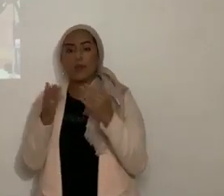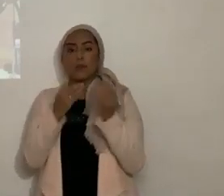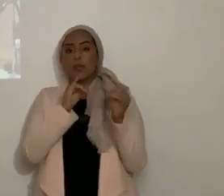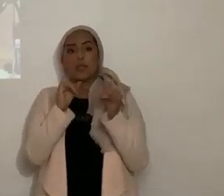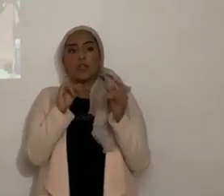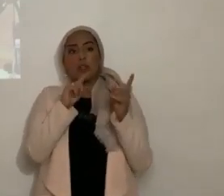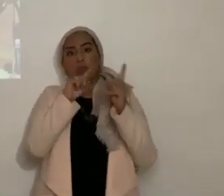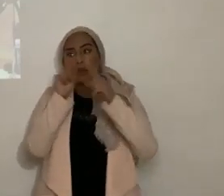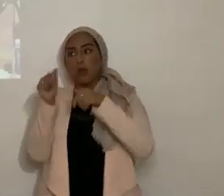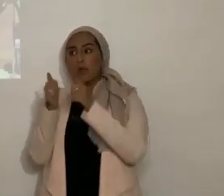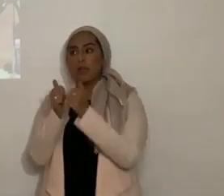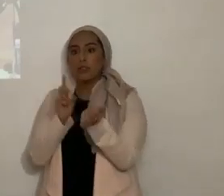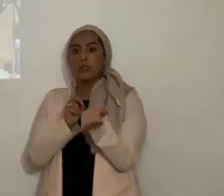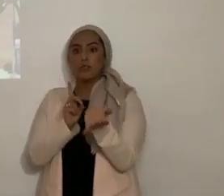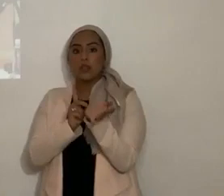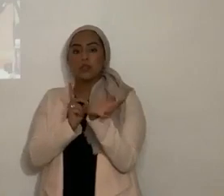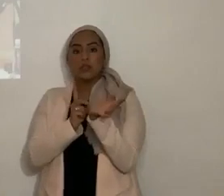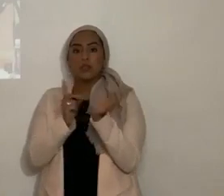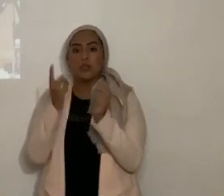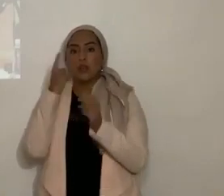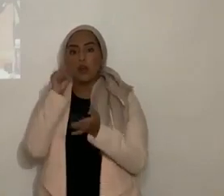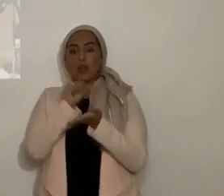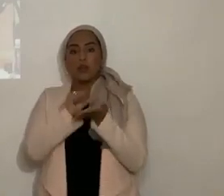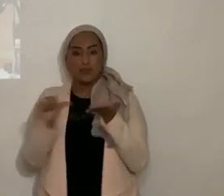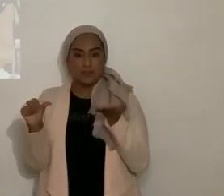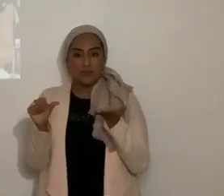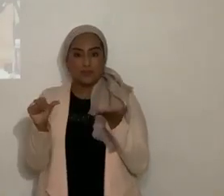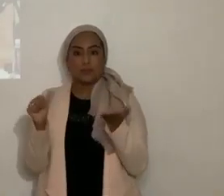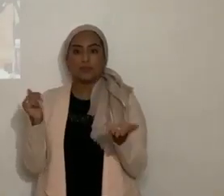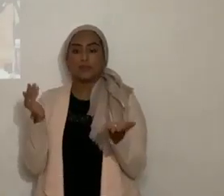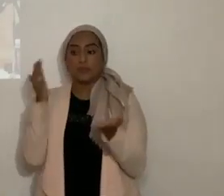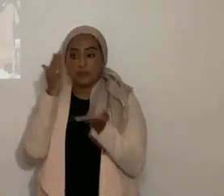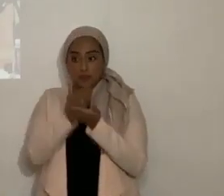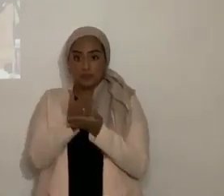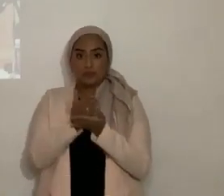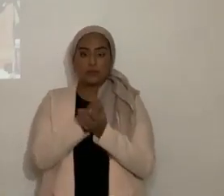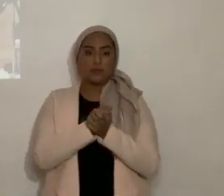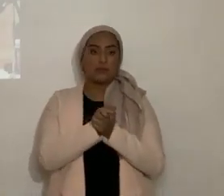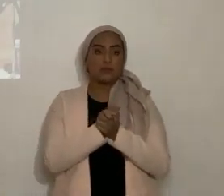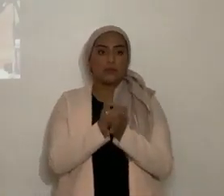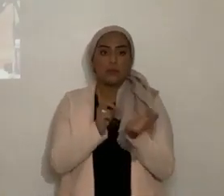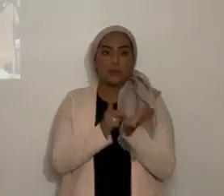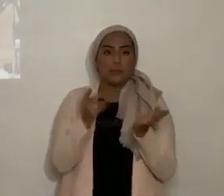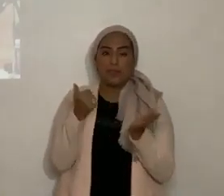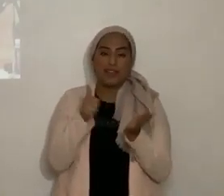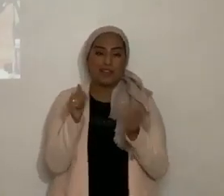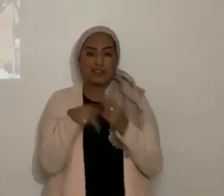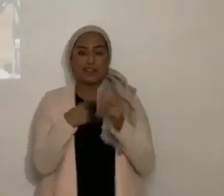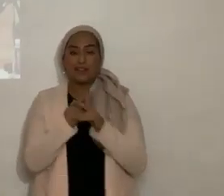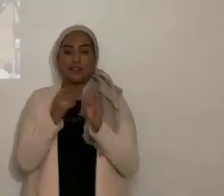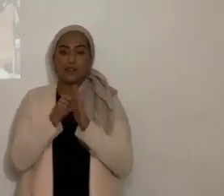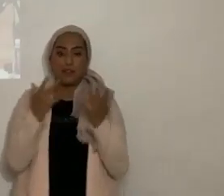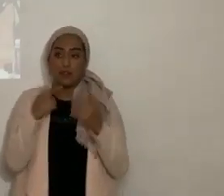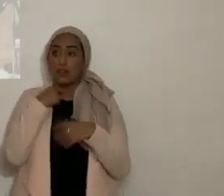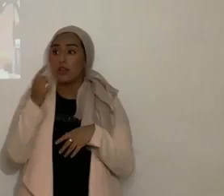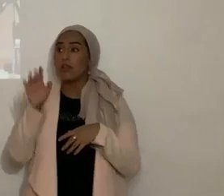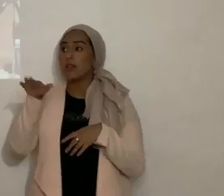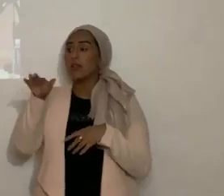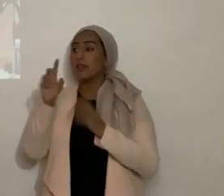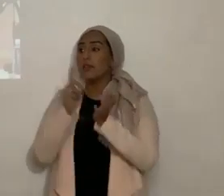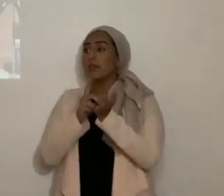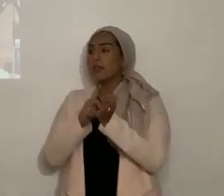fueras con un doctor a una operación. Llegaras con un doctor, un X doctor, y le dijeras,